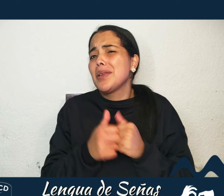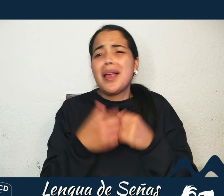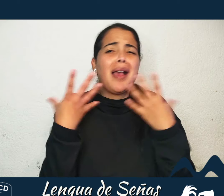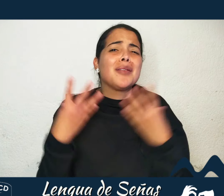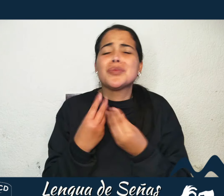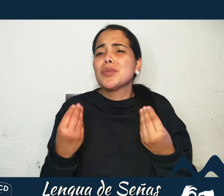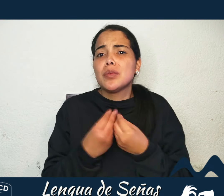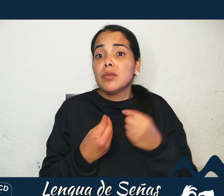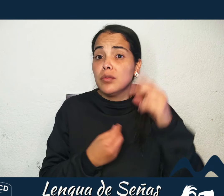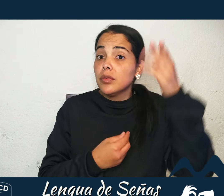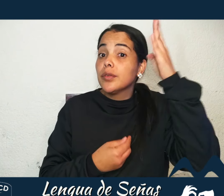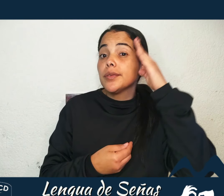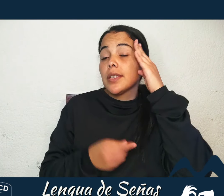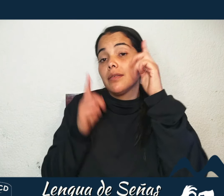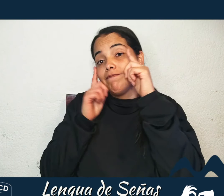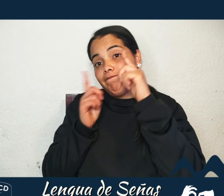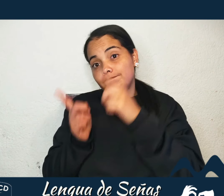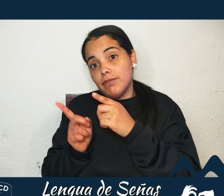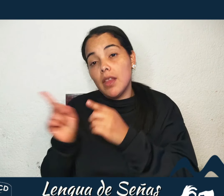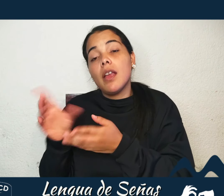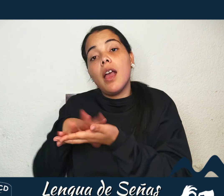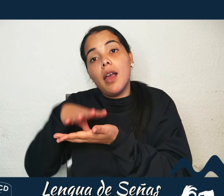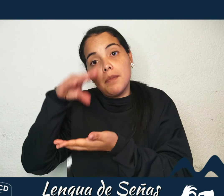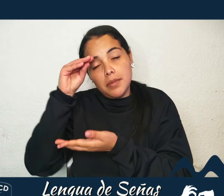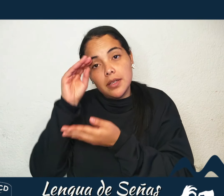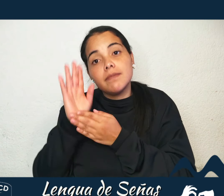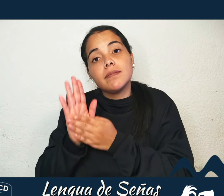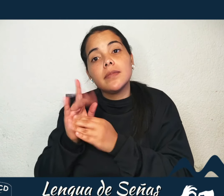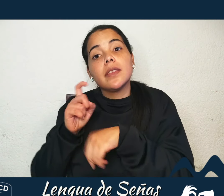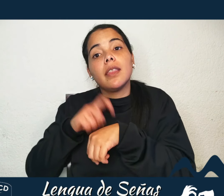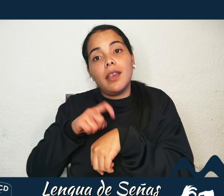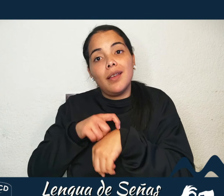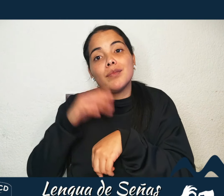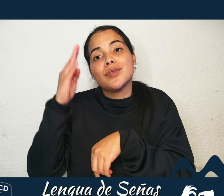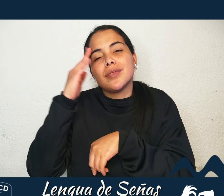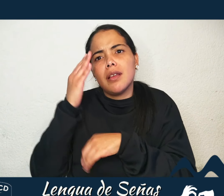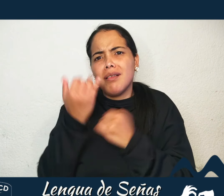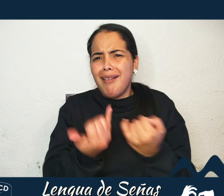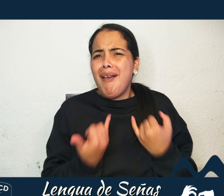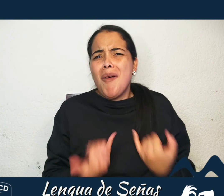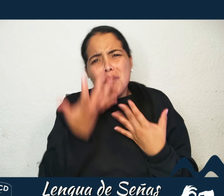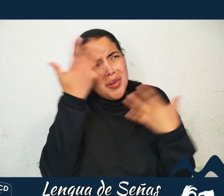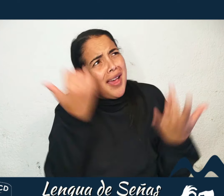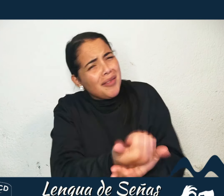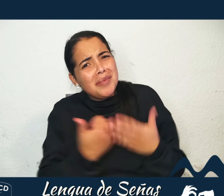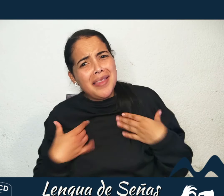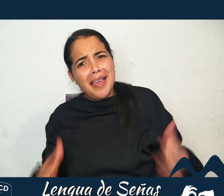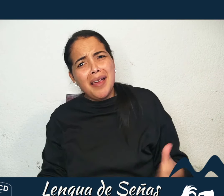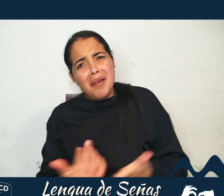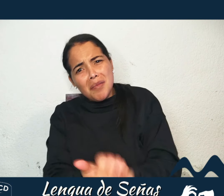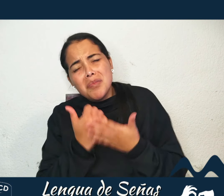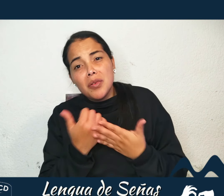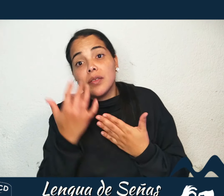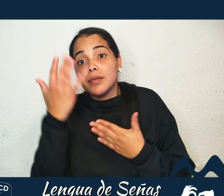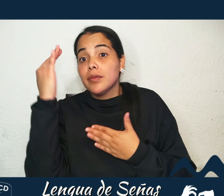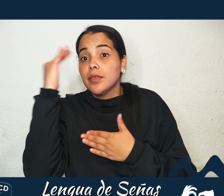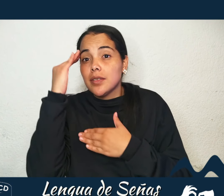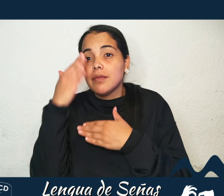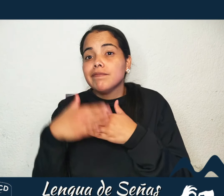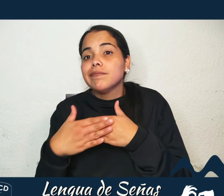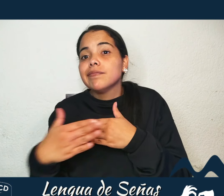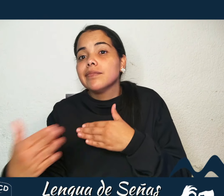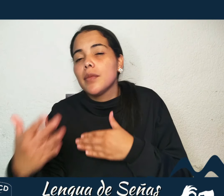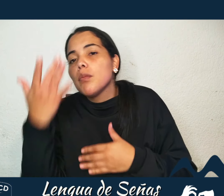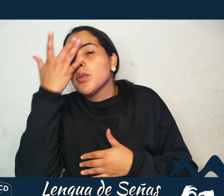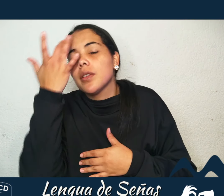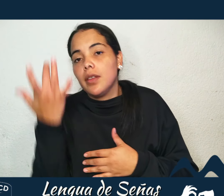conoce que hay un propósito que puede beneficiarnos cuando Él permite que ese problema llegue a nuestras